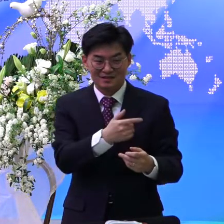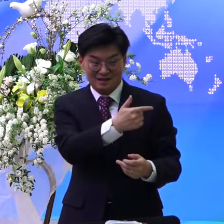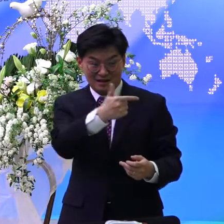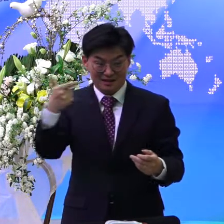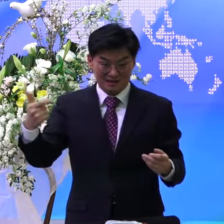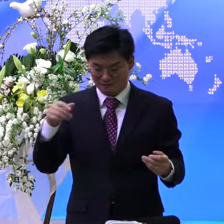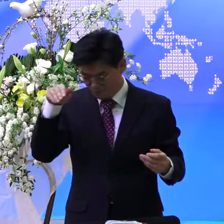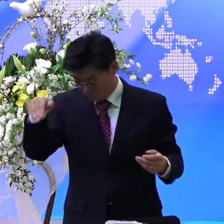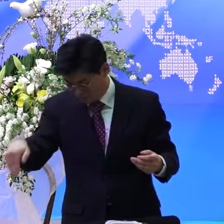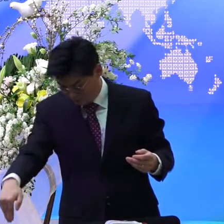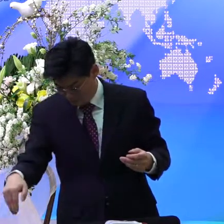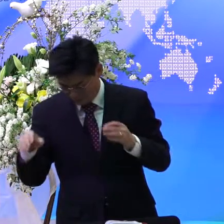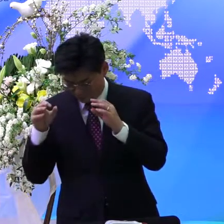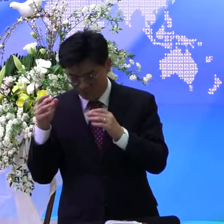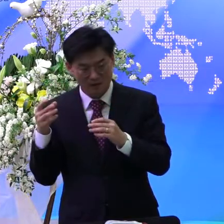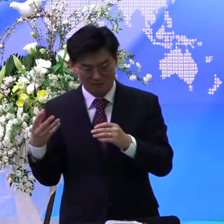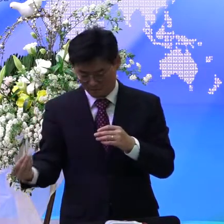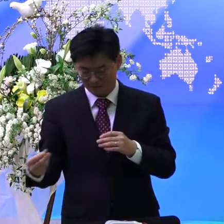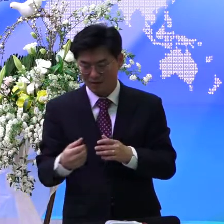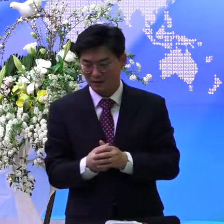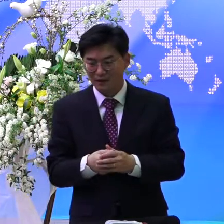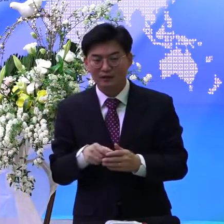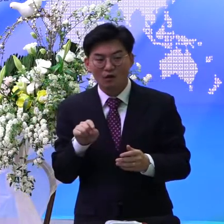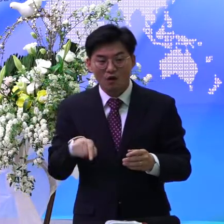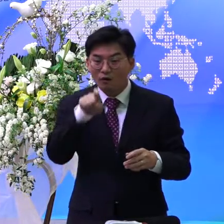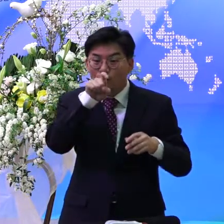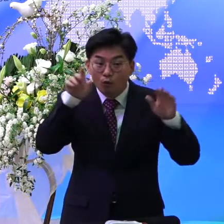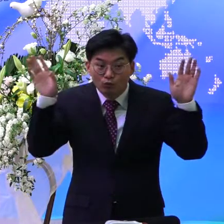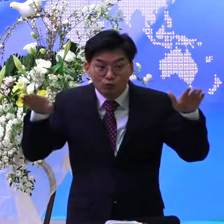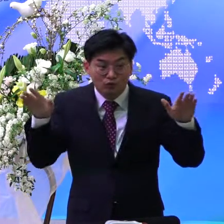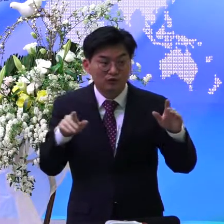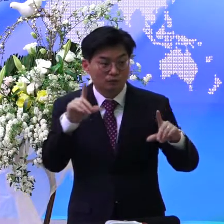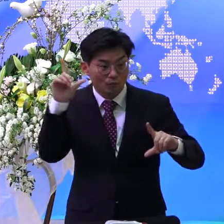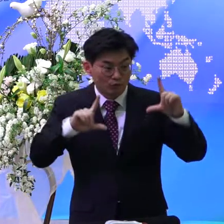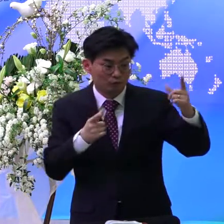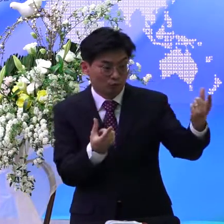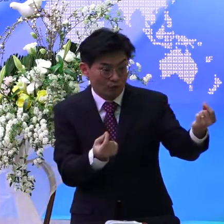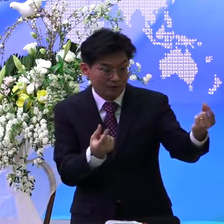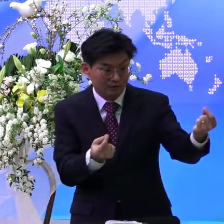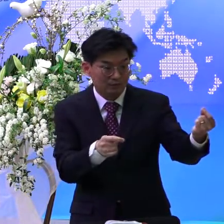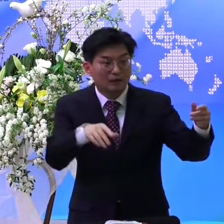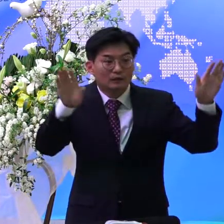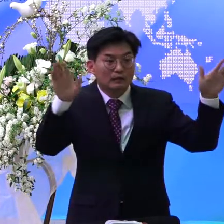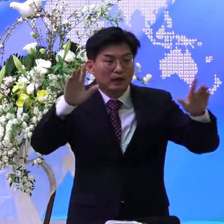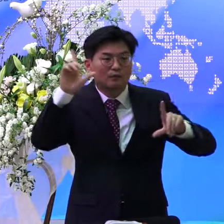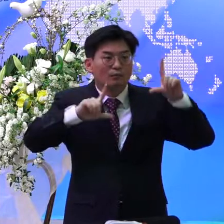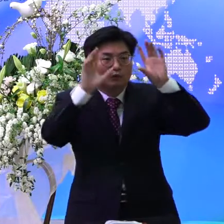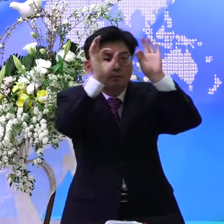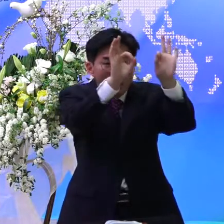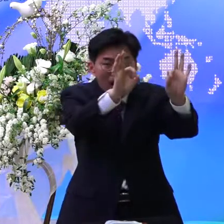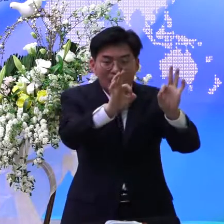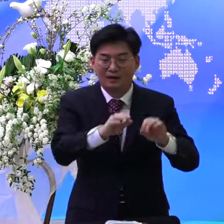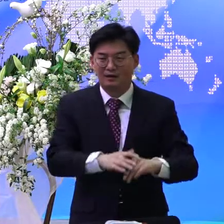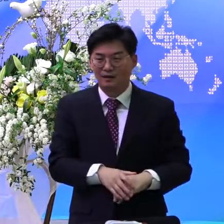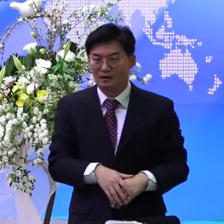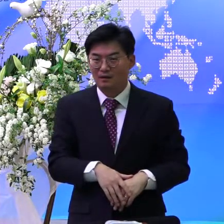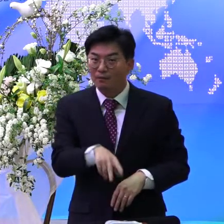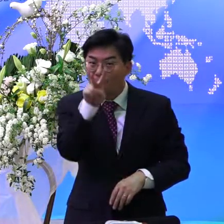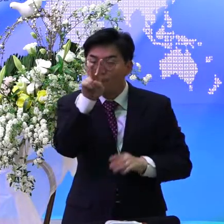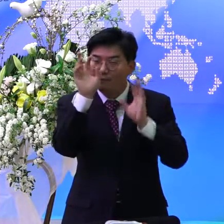그곳에서 이 새끼 독수리는 자기와 똑같이 생긴 다른 독수리들이 날고 있는 것을 보았습니다. 하늘을